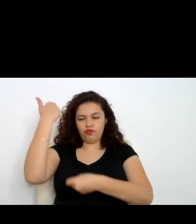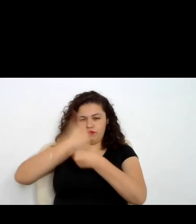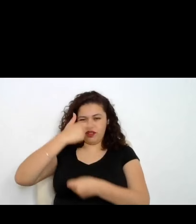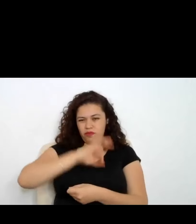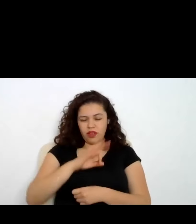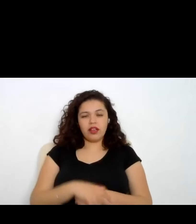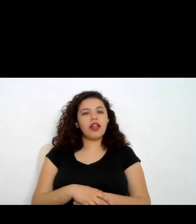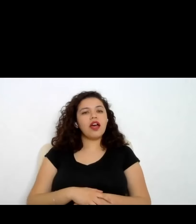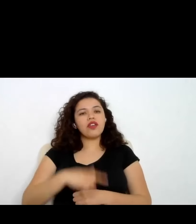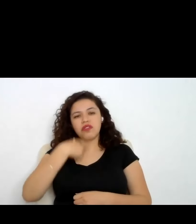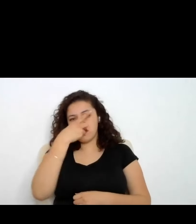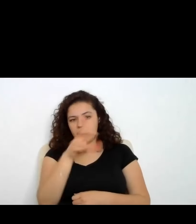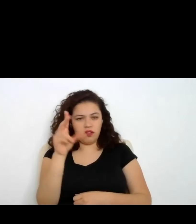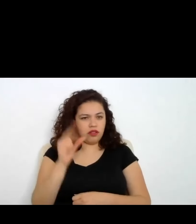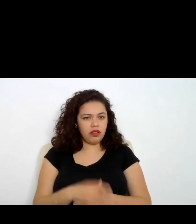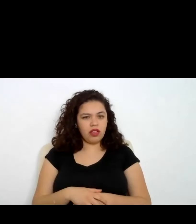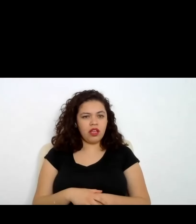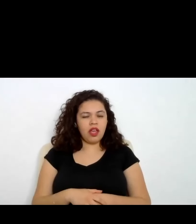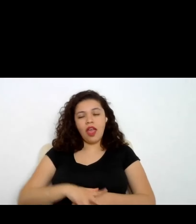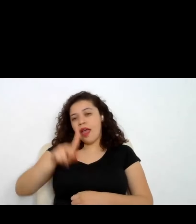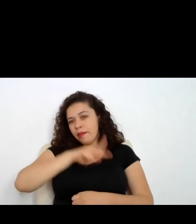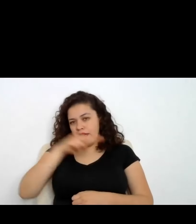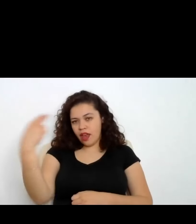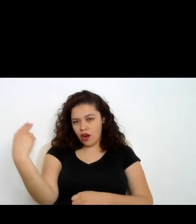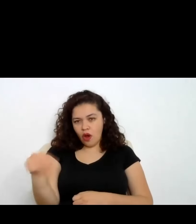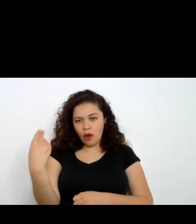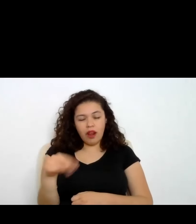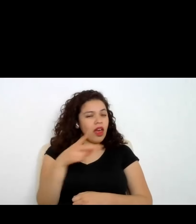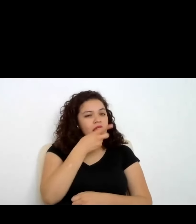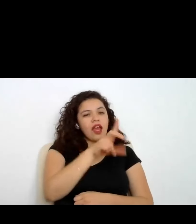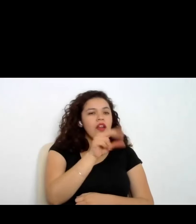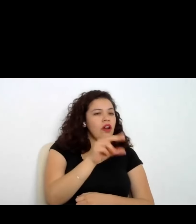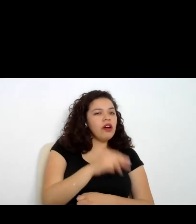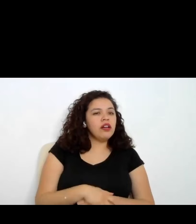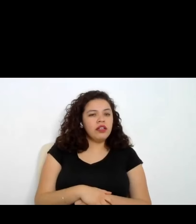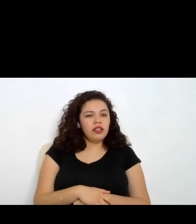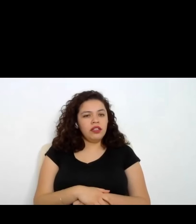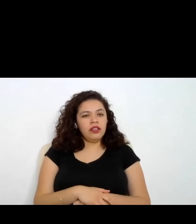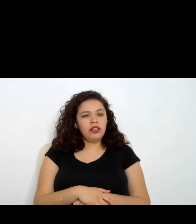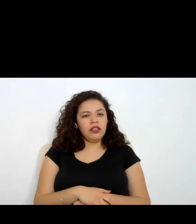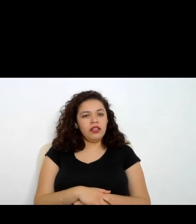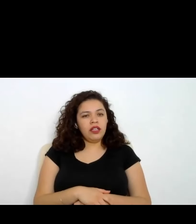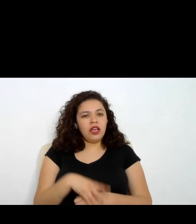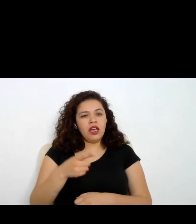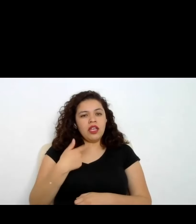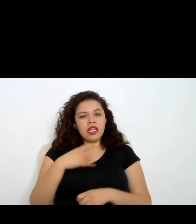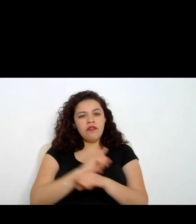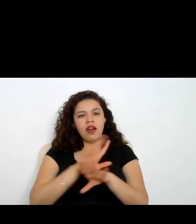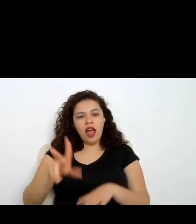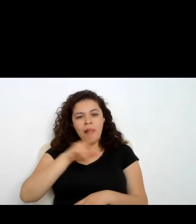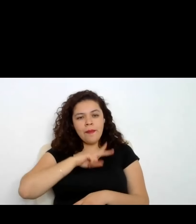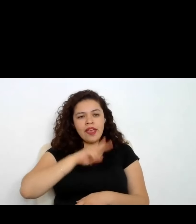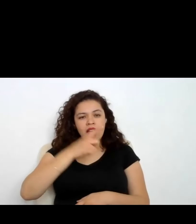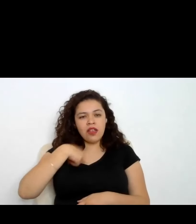no diga yo a lo mejor mi nombre y entonces no sepan que esos datos me pertenecen, pero que